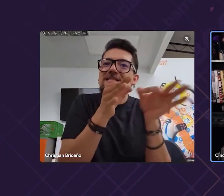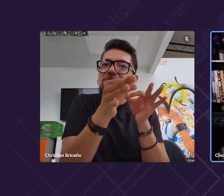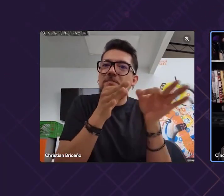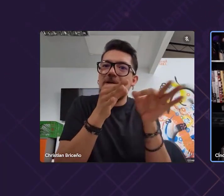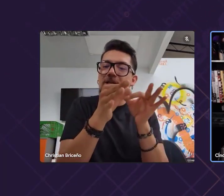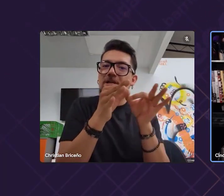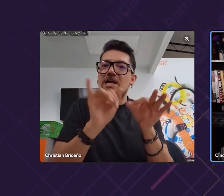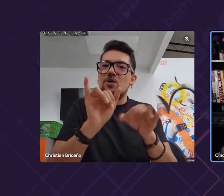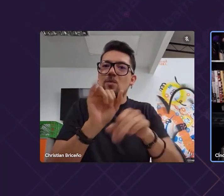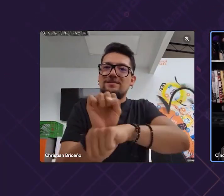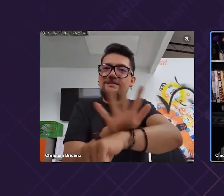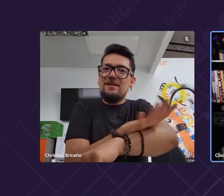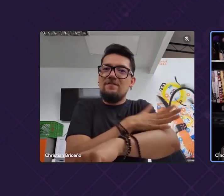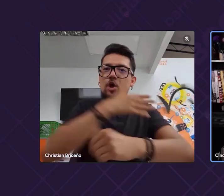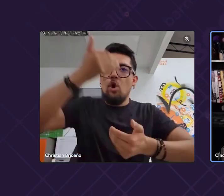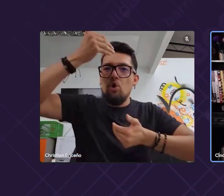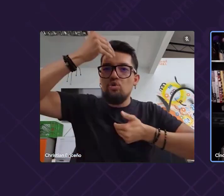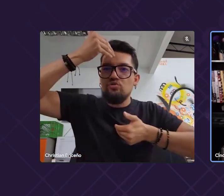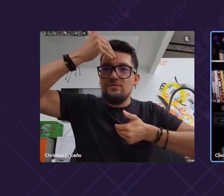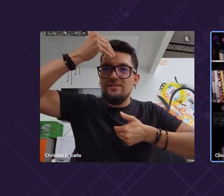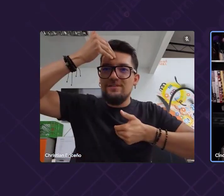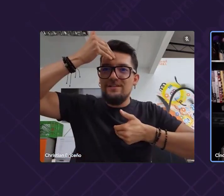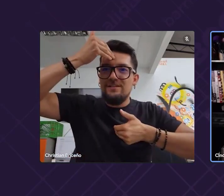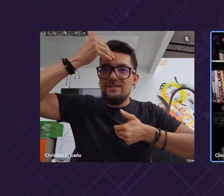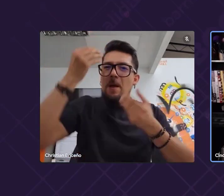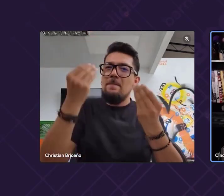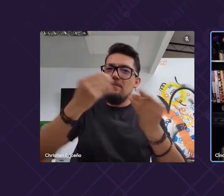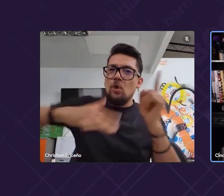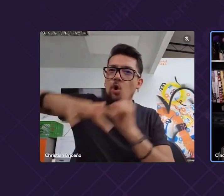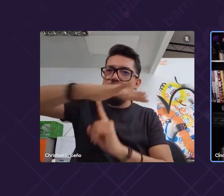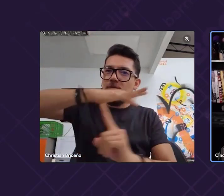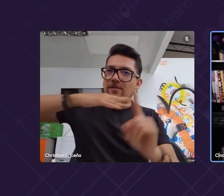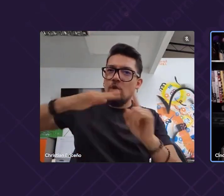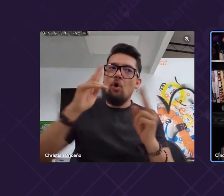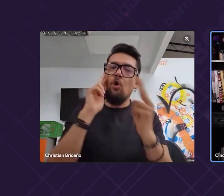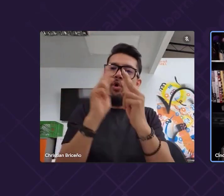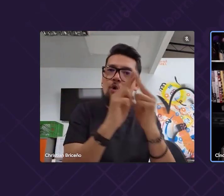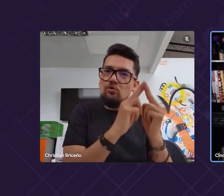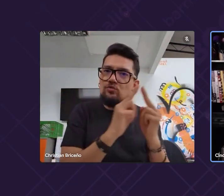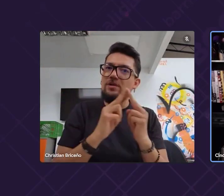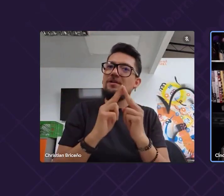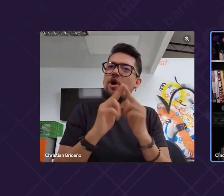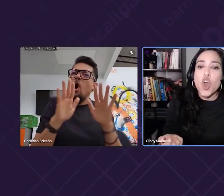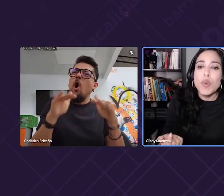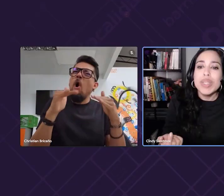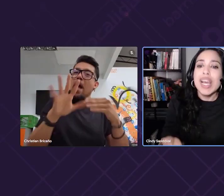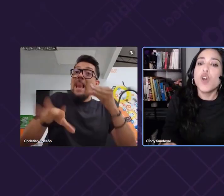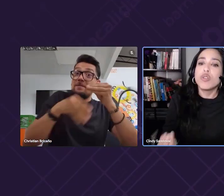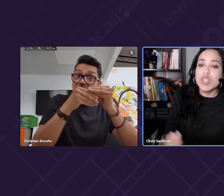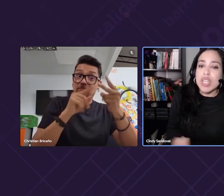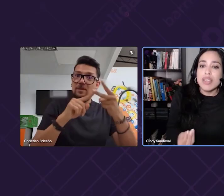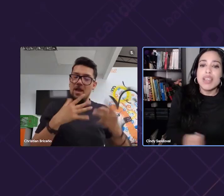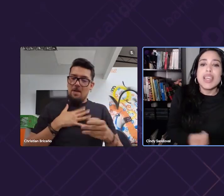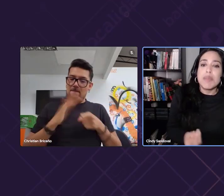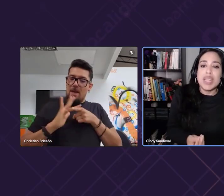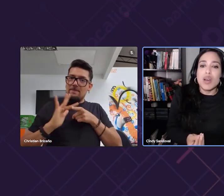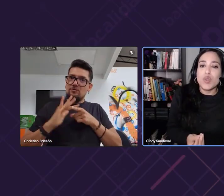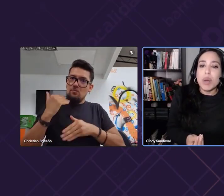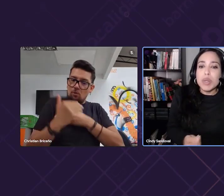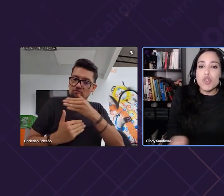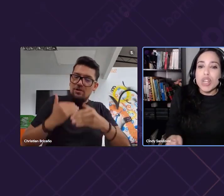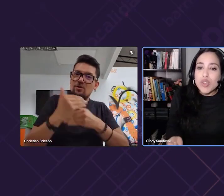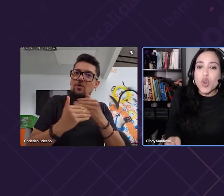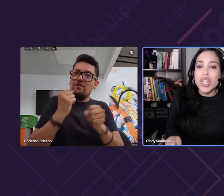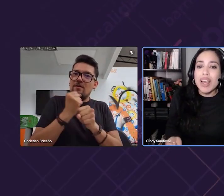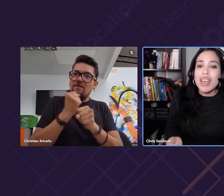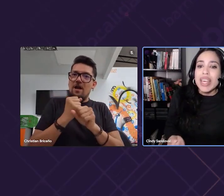ustedes sepan que es una persona sorda, que es comunidad sorda, para que las personas oyentes tengan como esa conciencia de que, mira,